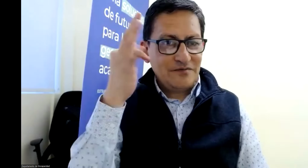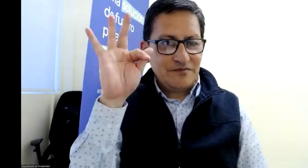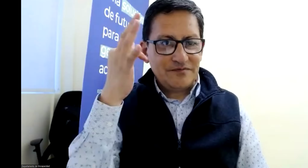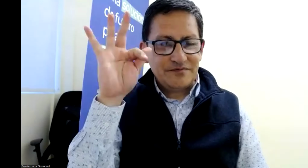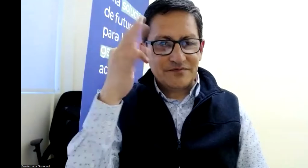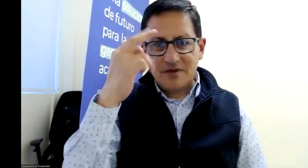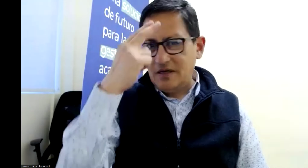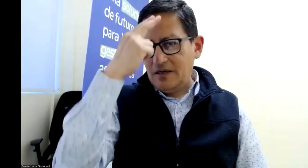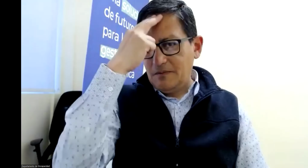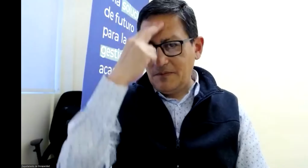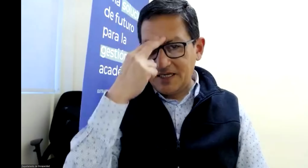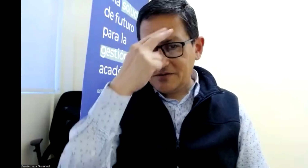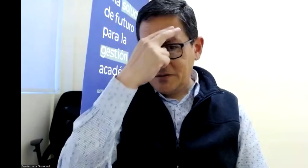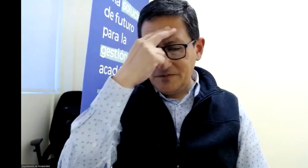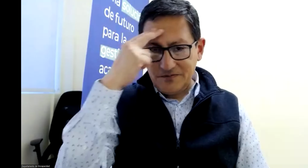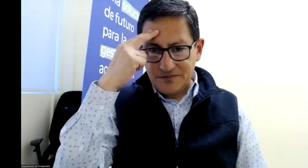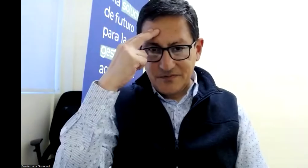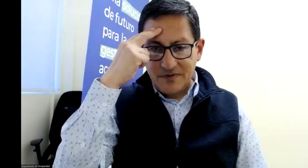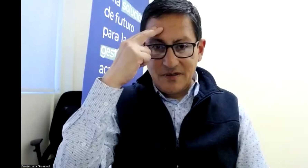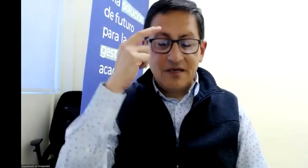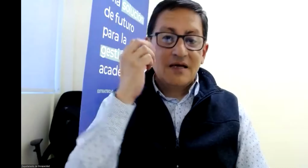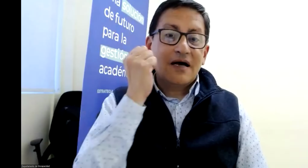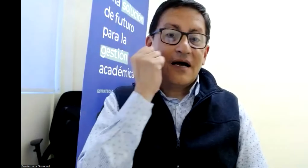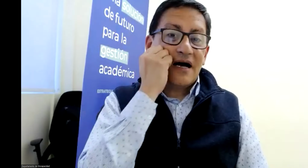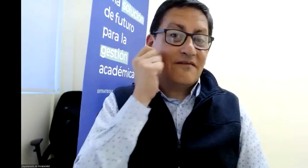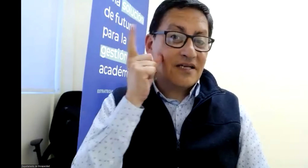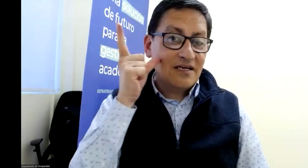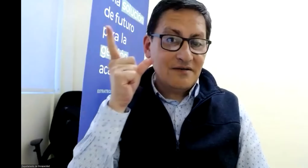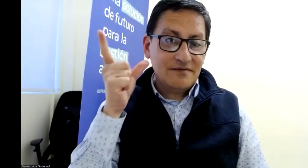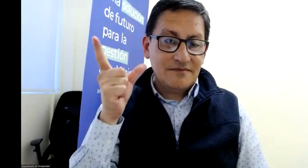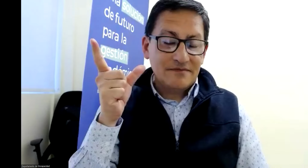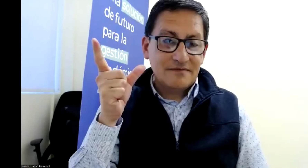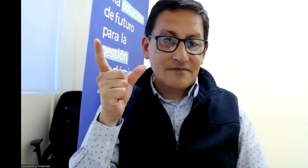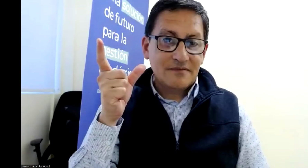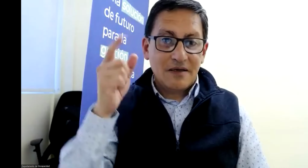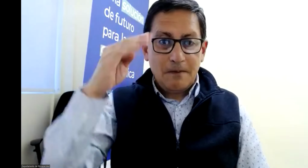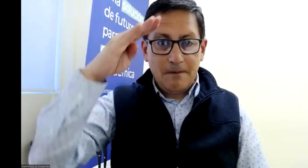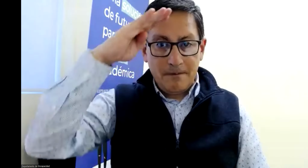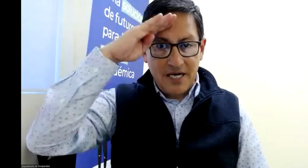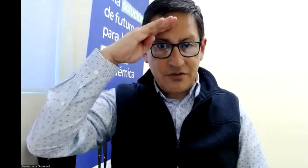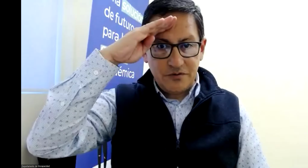marzo abril mayo